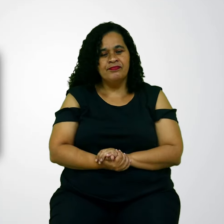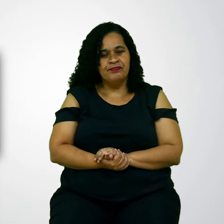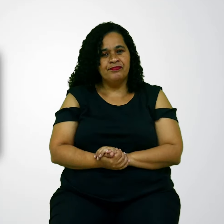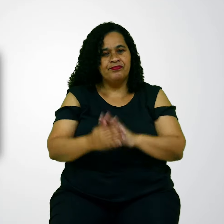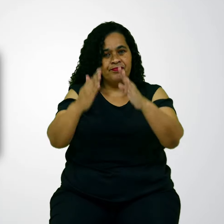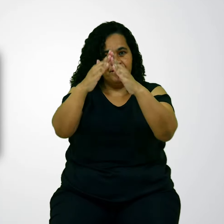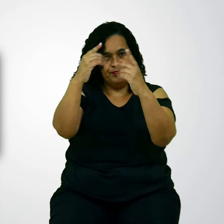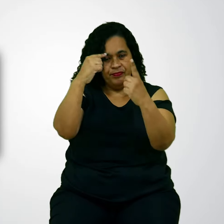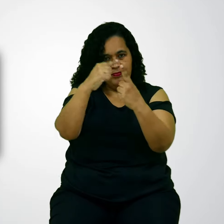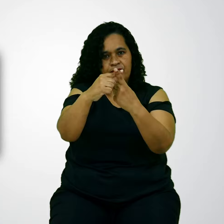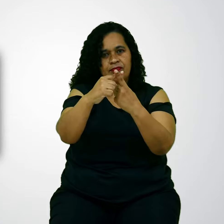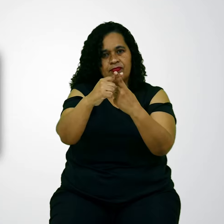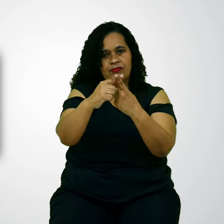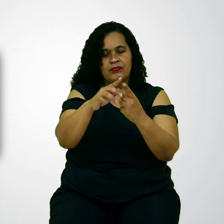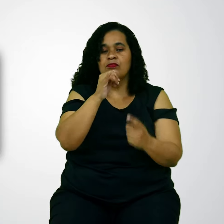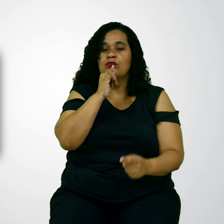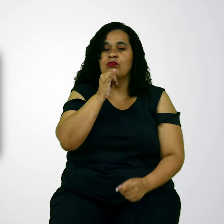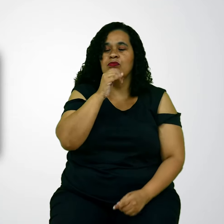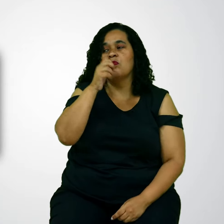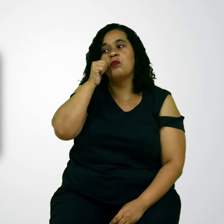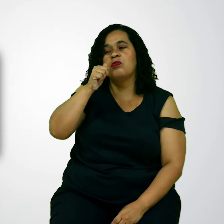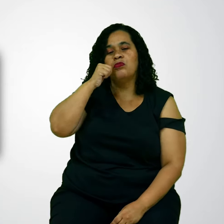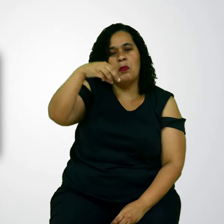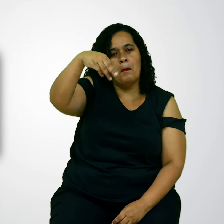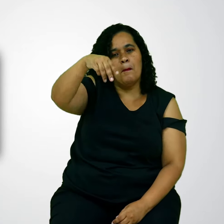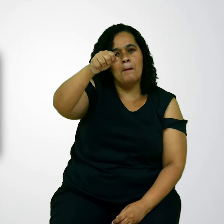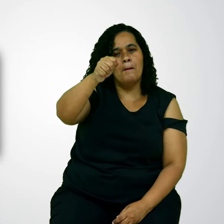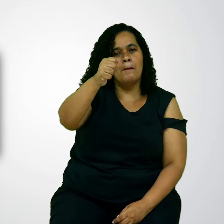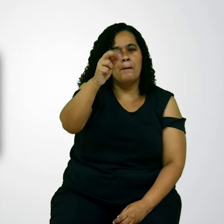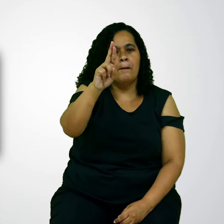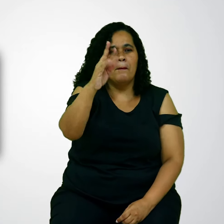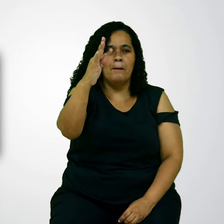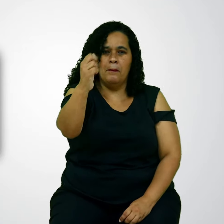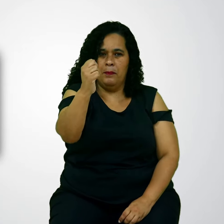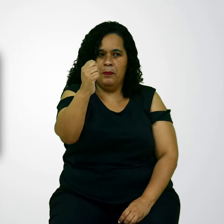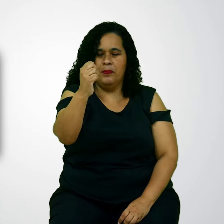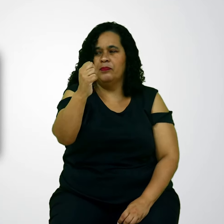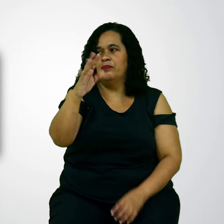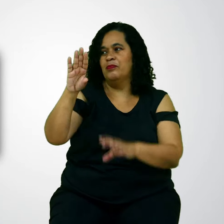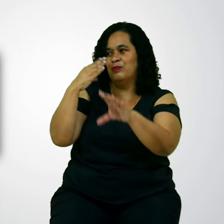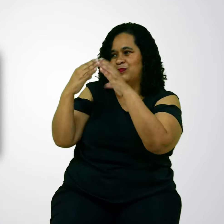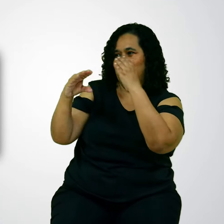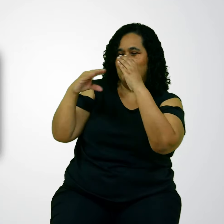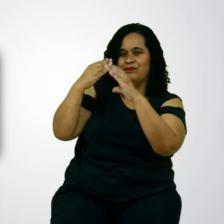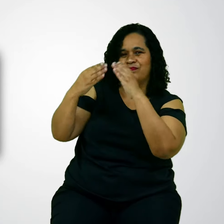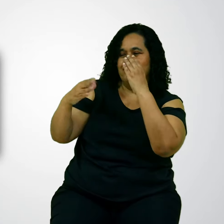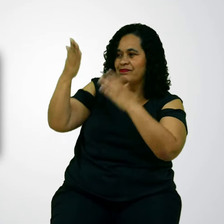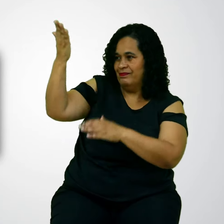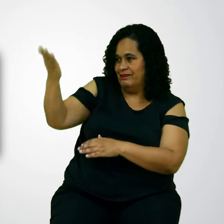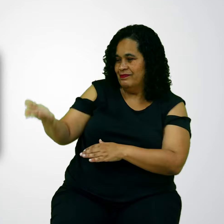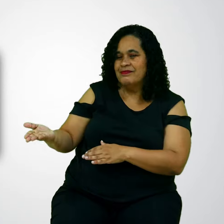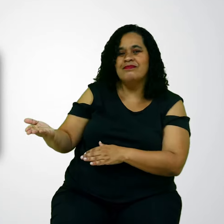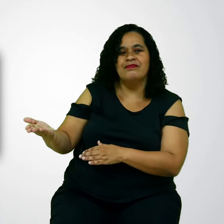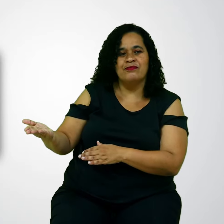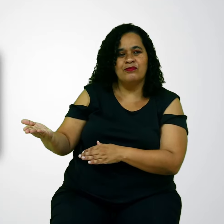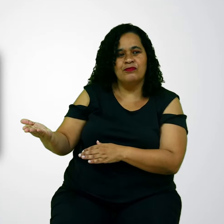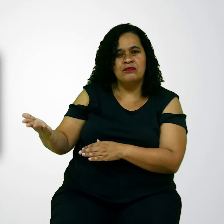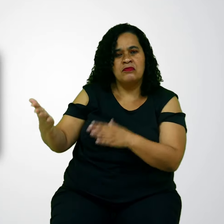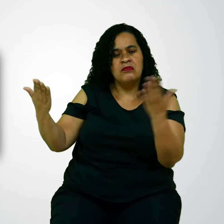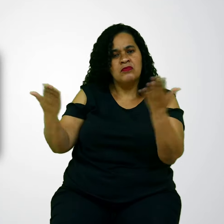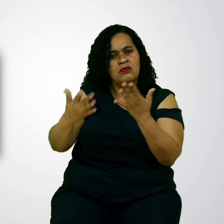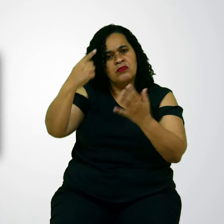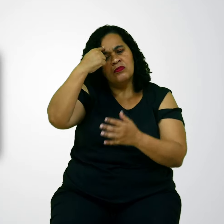Marta está cantando aqui. A Marta não está cantando para uma plateia. A plateia da Marta tem